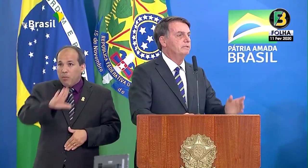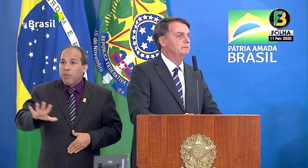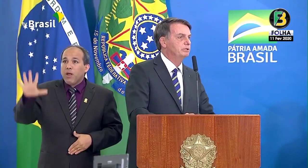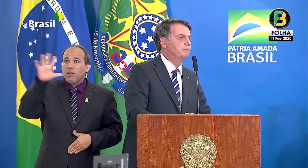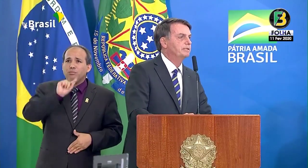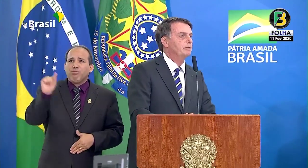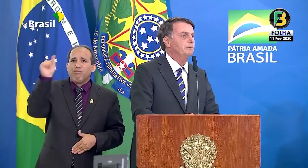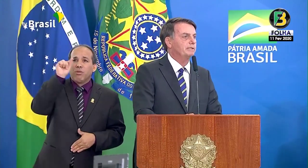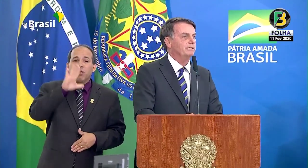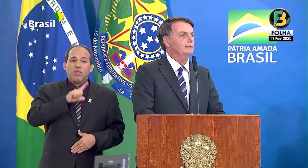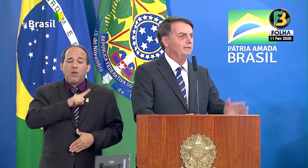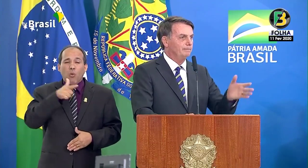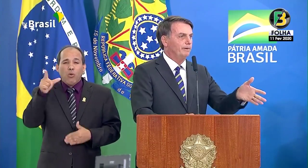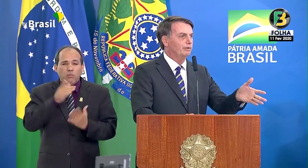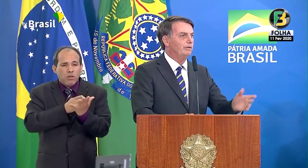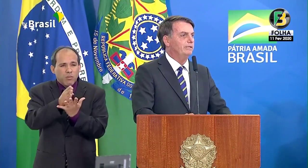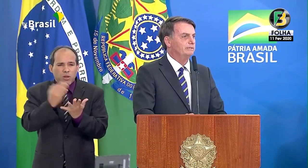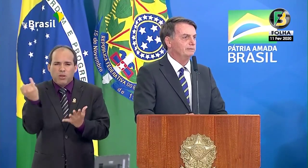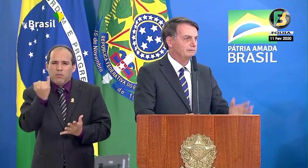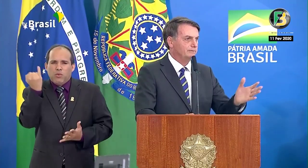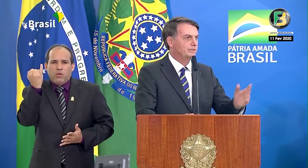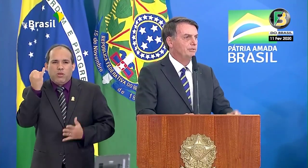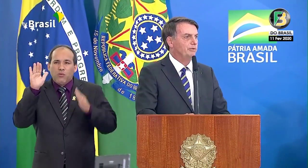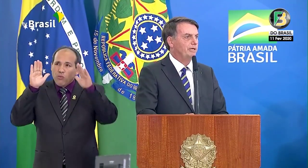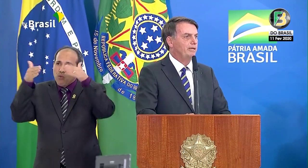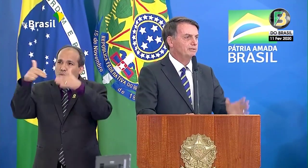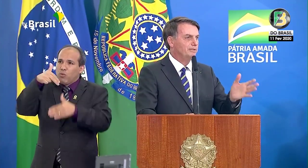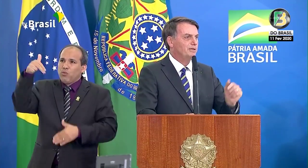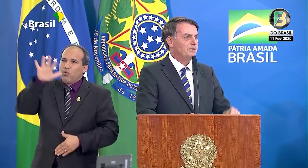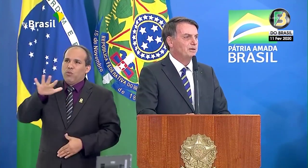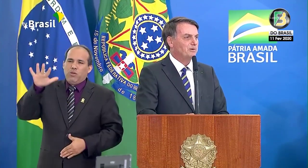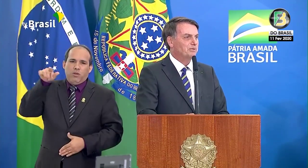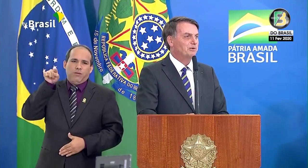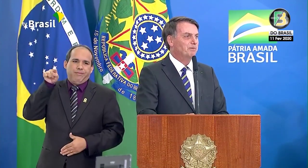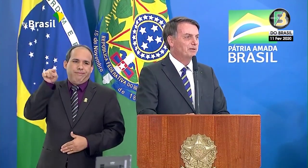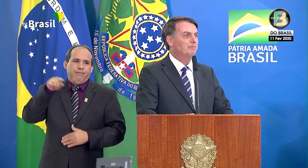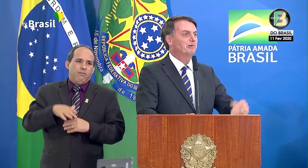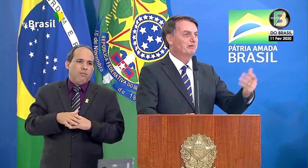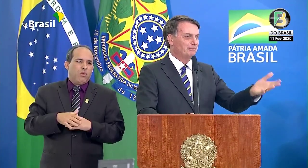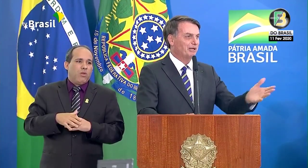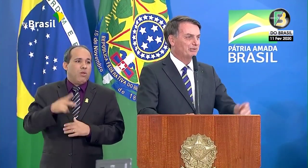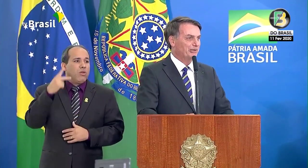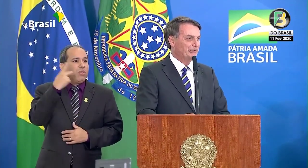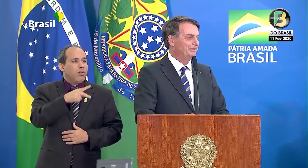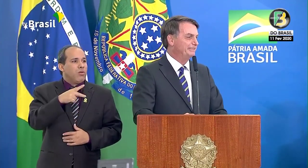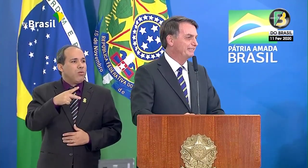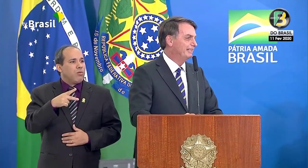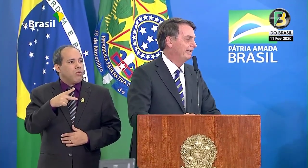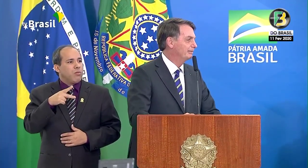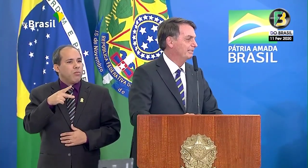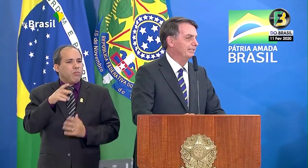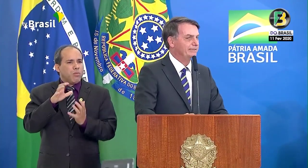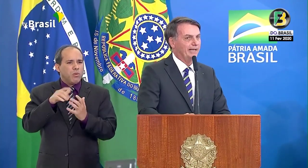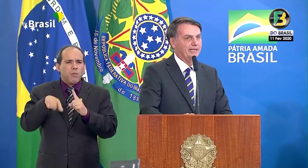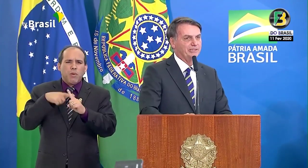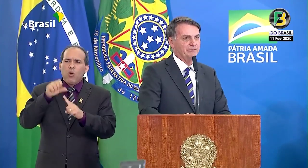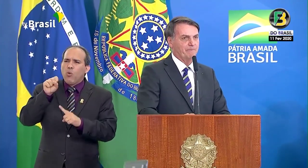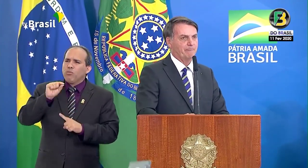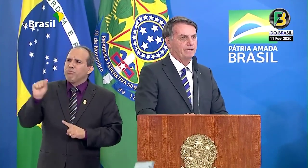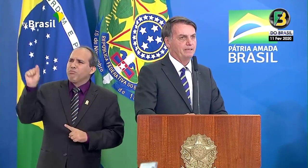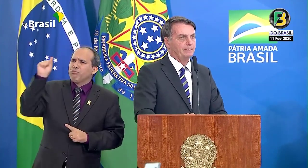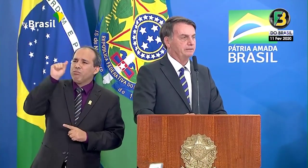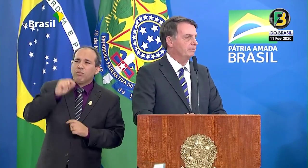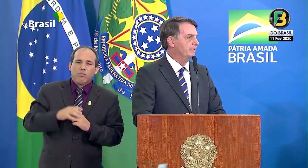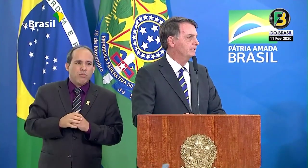tem um viés muito especial, Bezerra, para o Nordeste. O seu Nordeste, o seu Pernambuco e mais 8 estados da